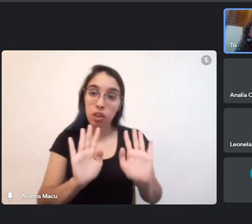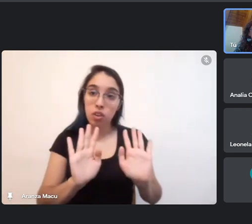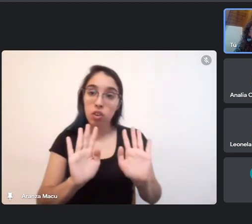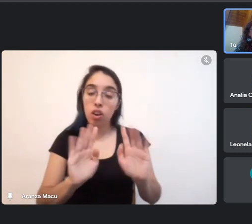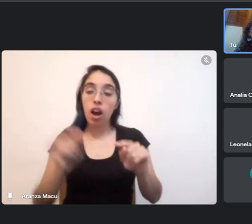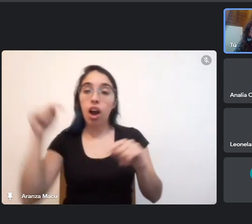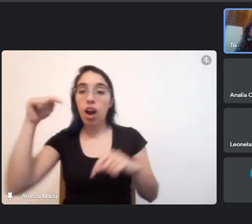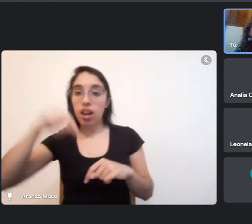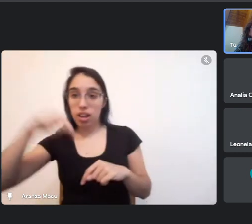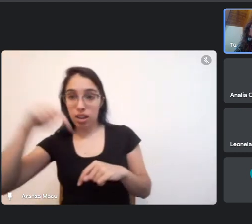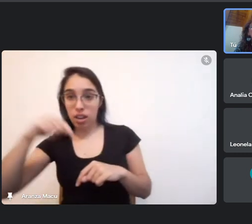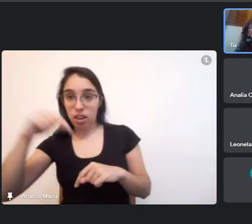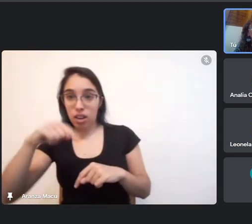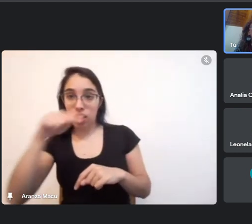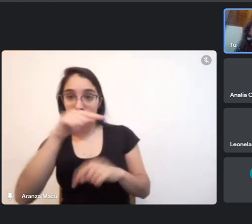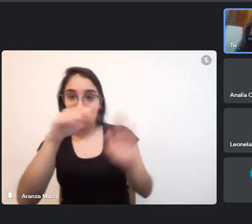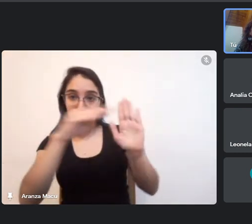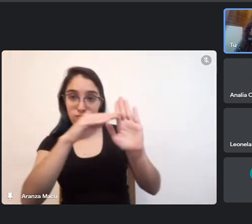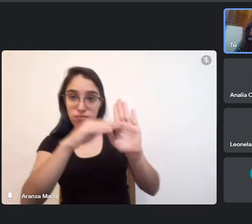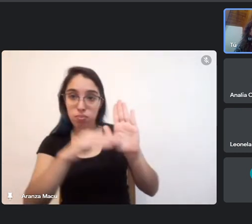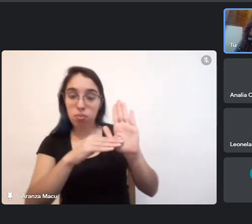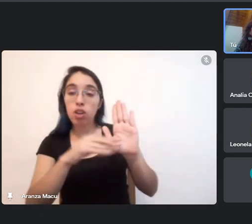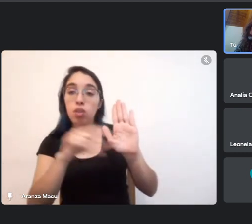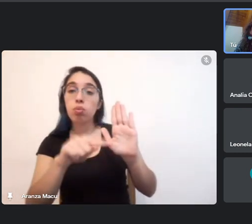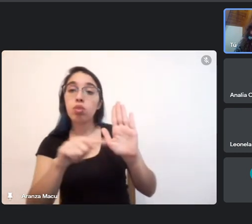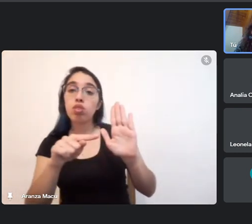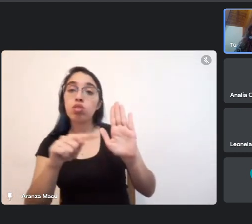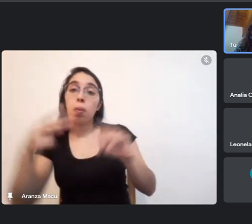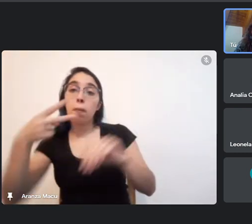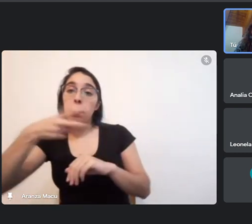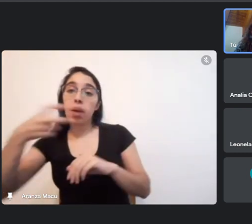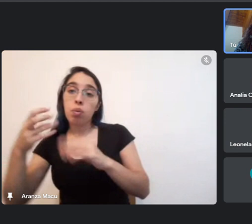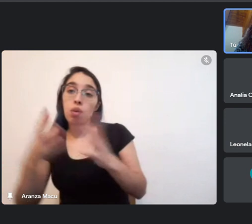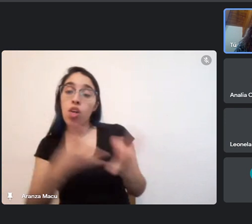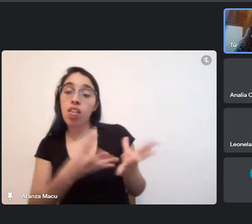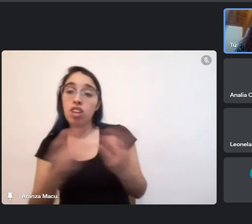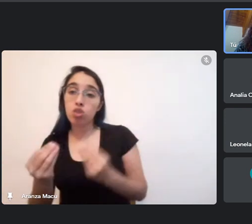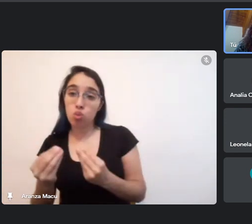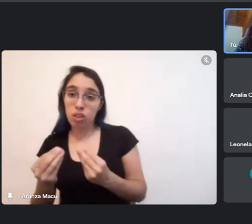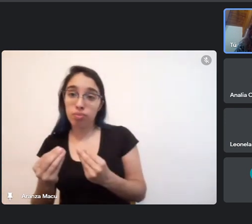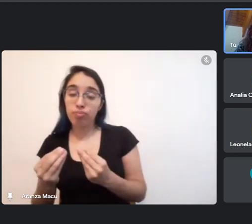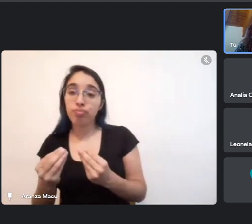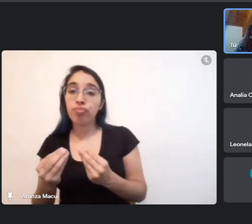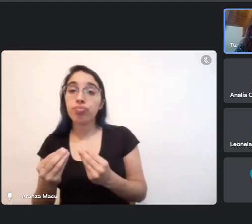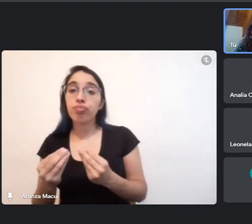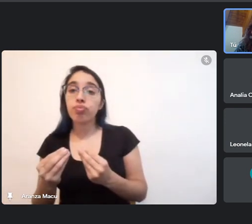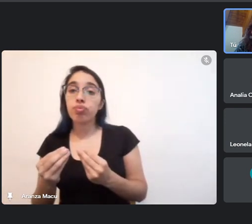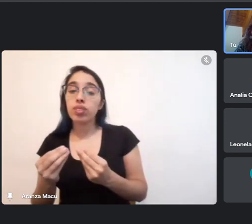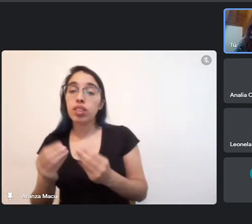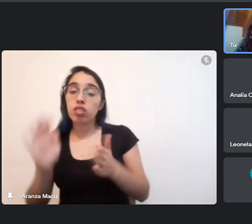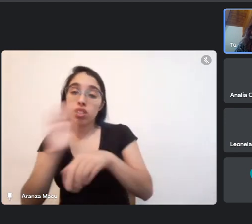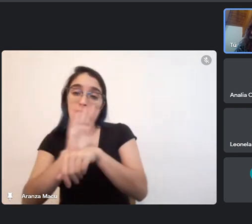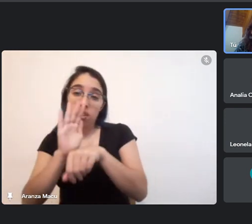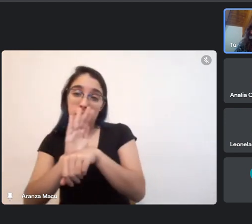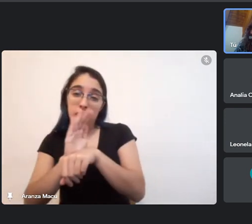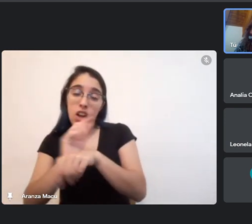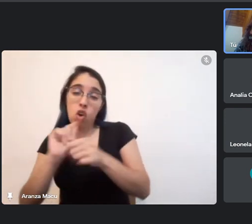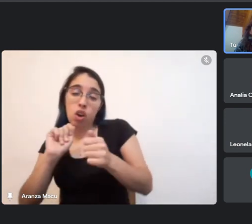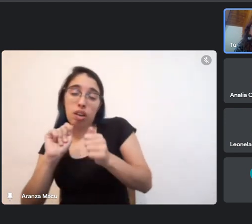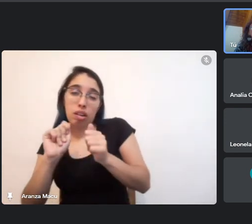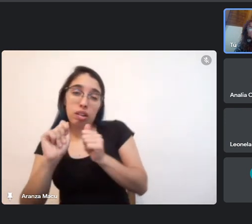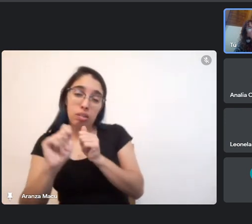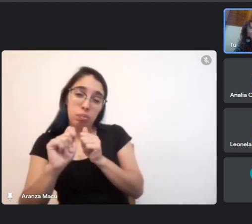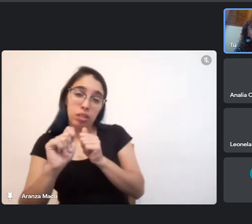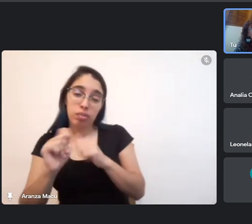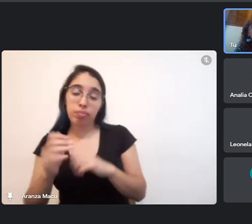auxiliares, hay algunos cambios que vale la pena prestar atención, que luego los veremos, ¿sí? El verbo to